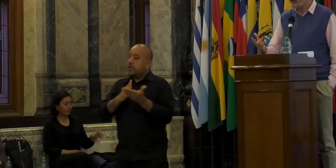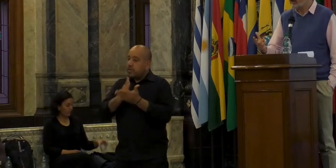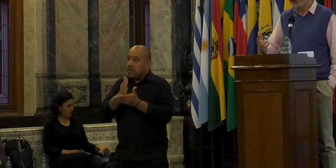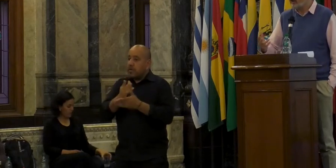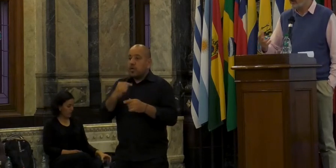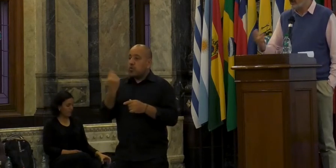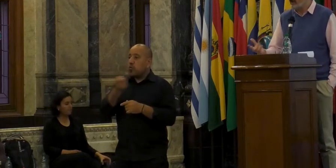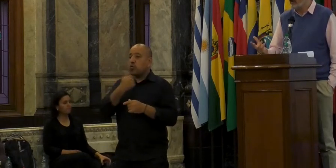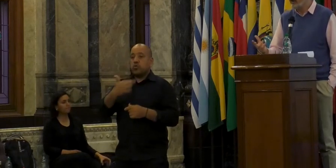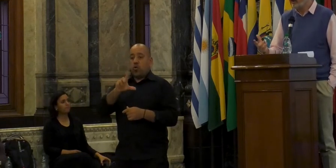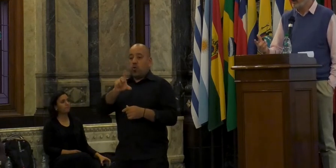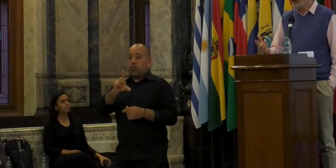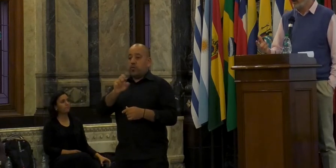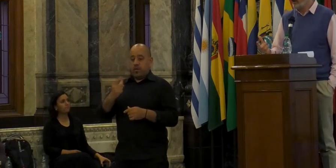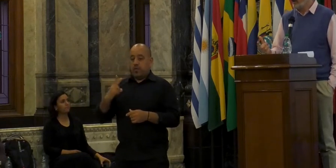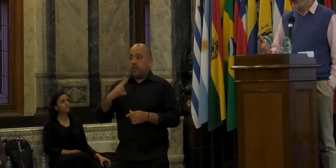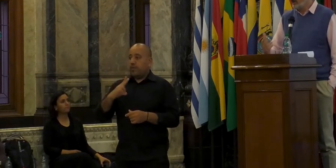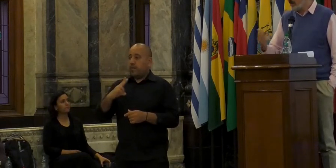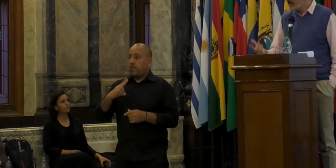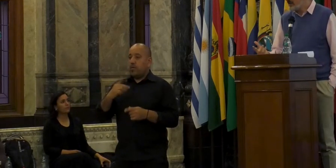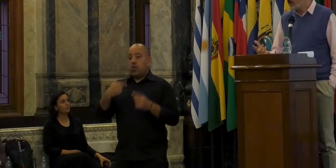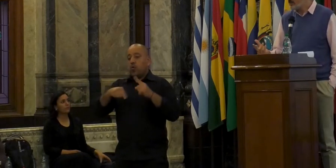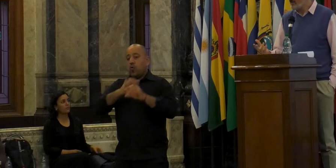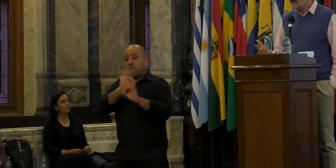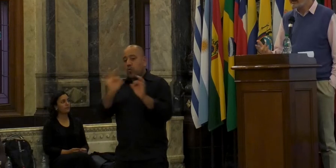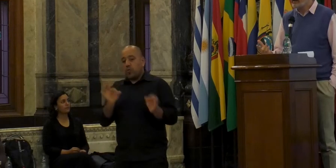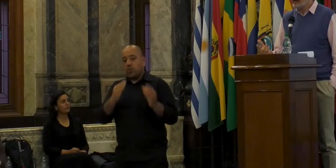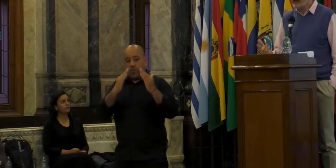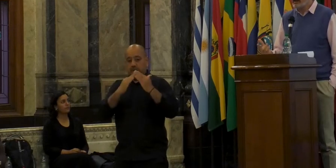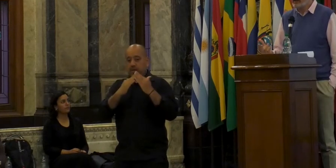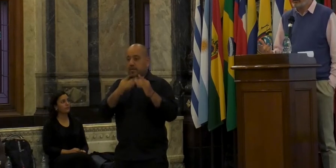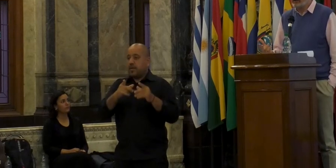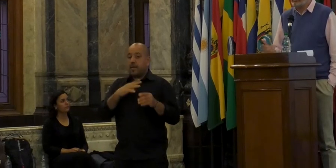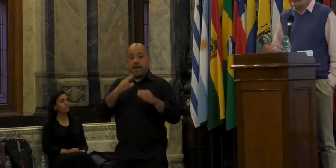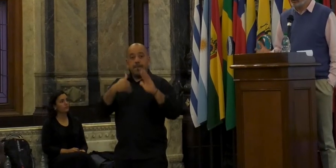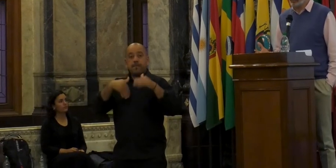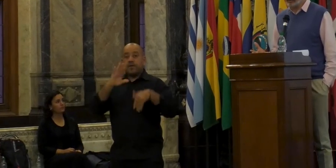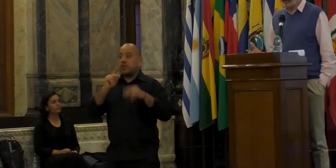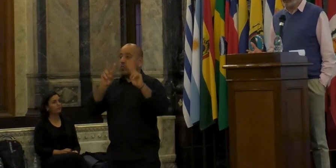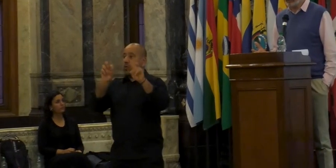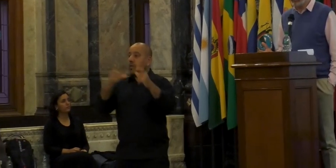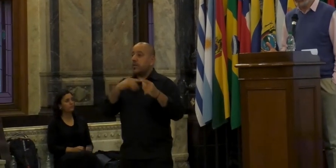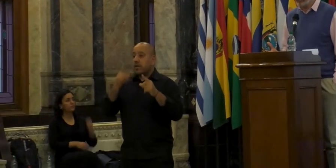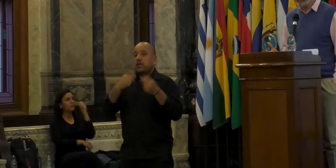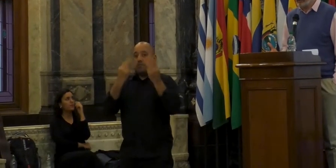por supuesto que lo privado, o lo doméstico mucho más, es un aspecto